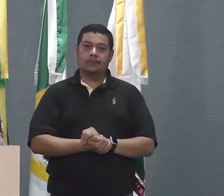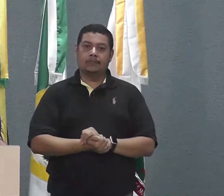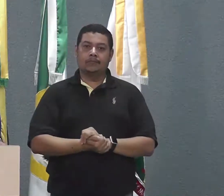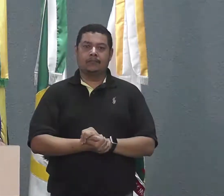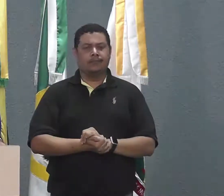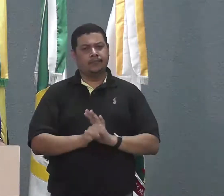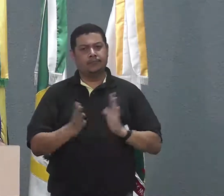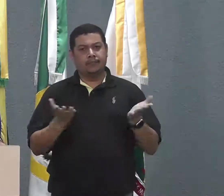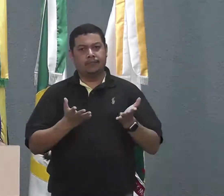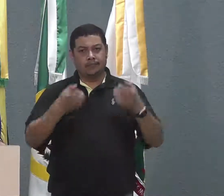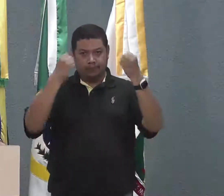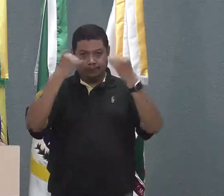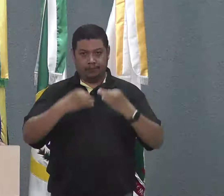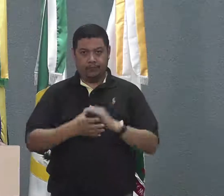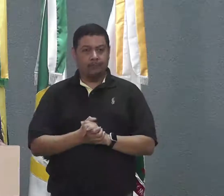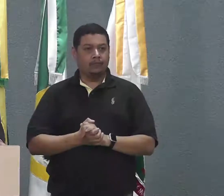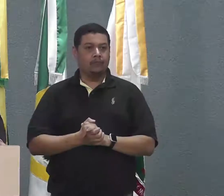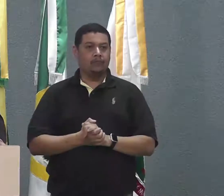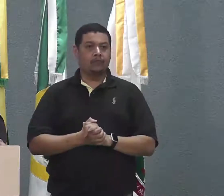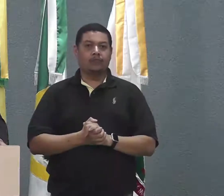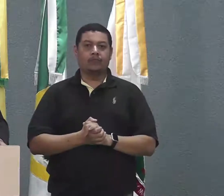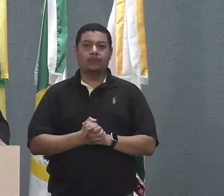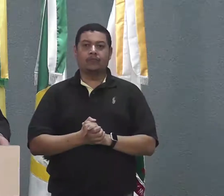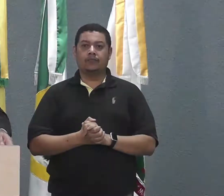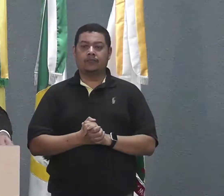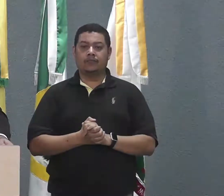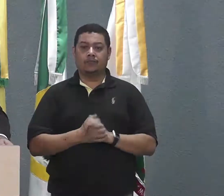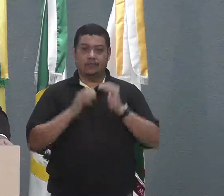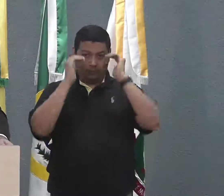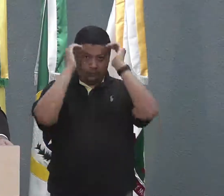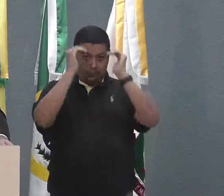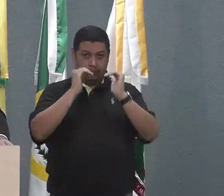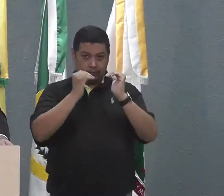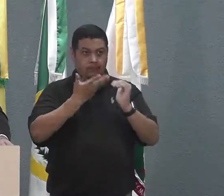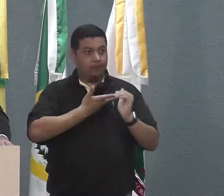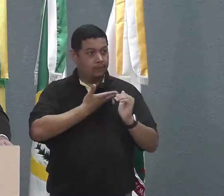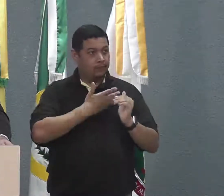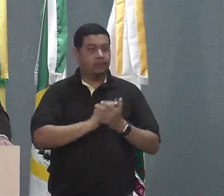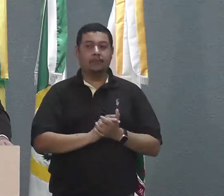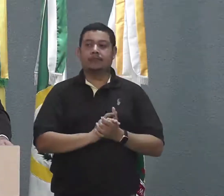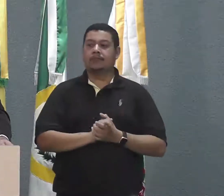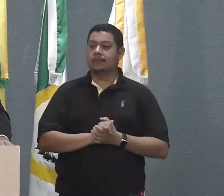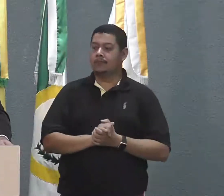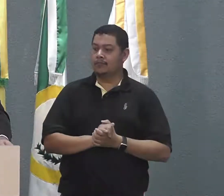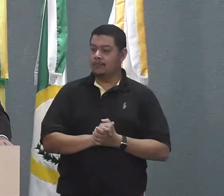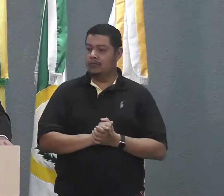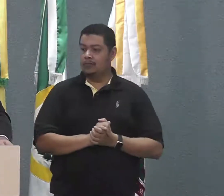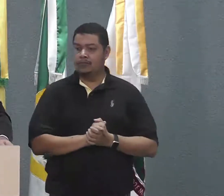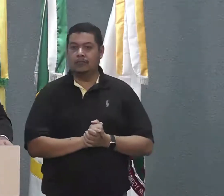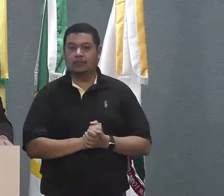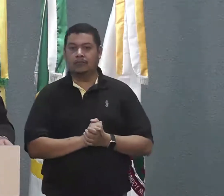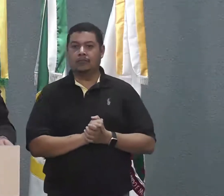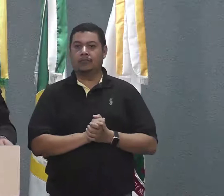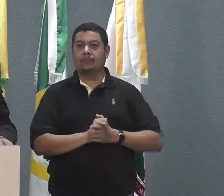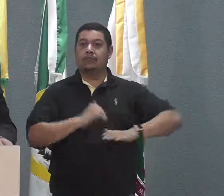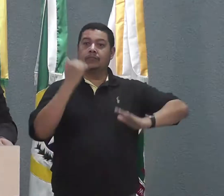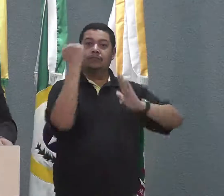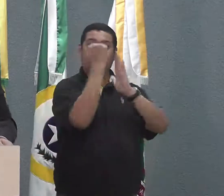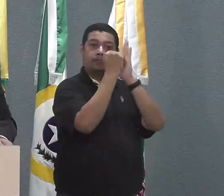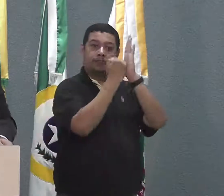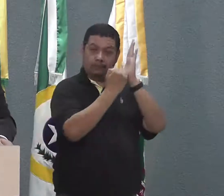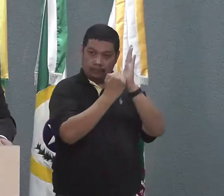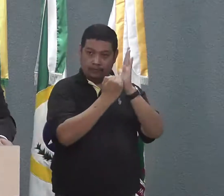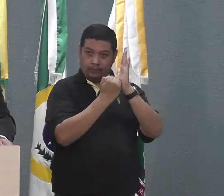Agora eu quero falar do valor de cooperação e respeito pelas normas da Câmara de Vereadores de